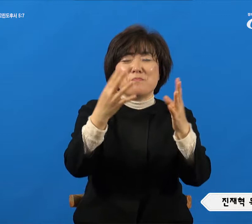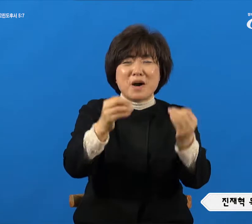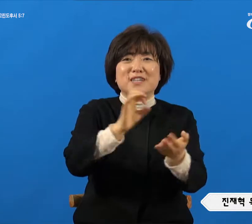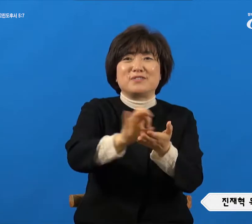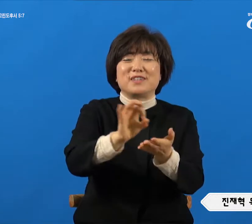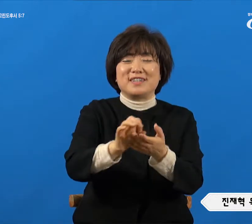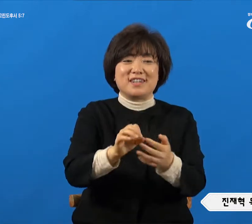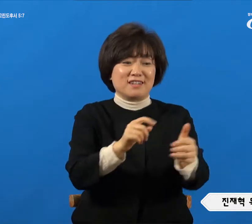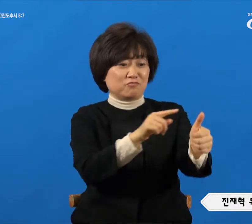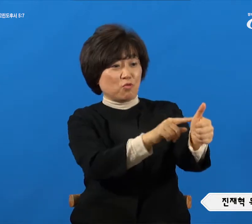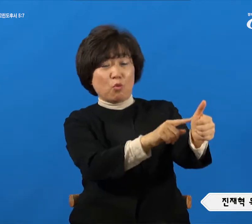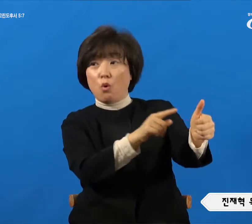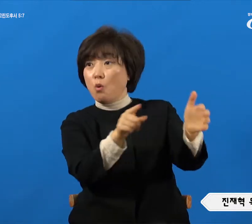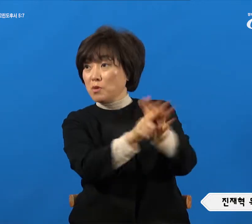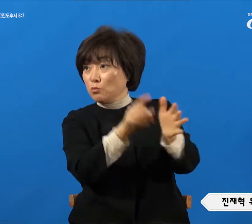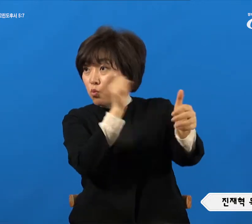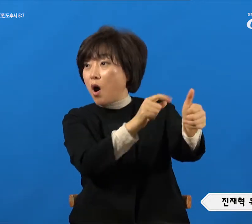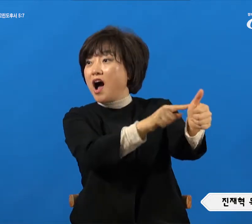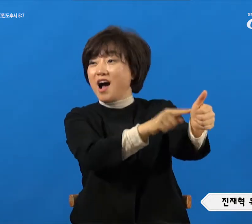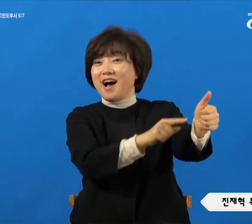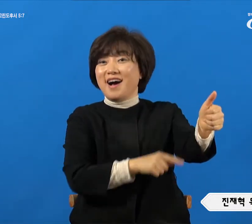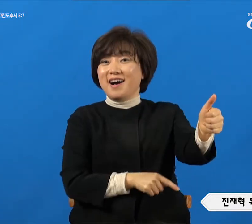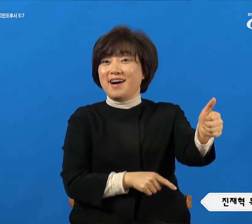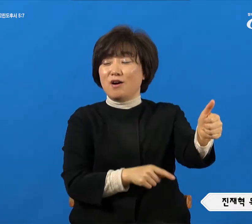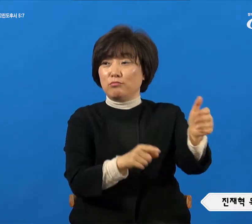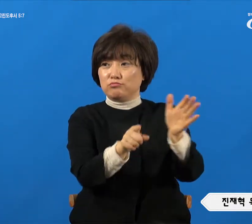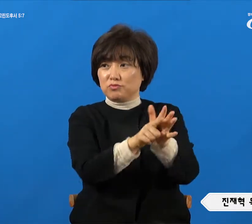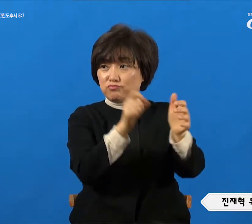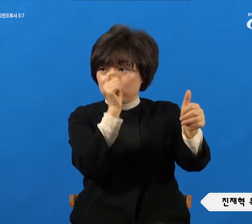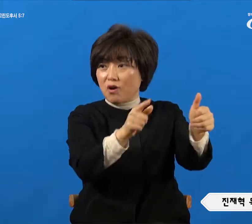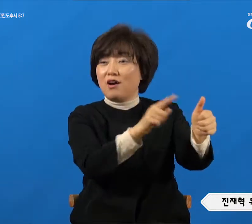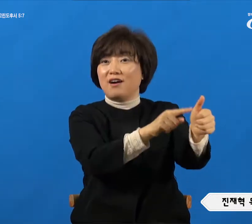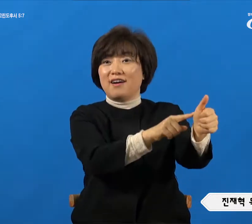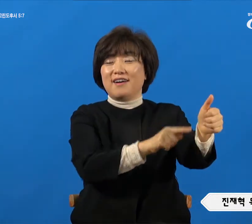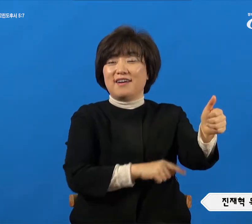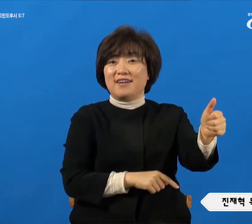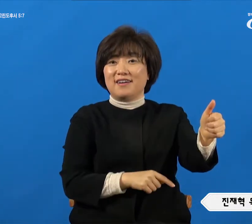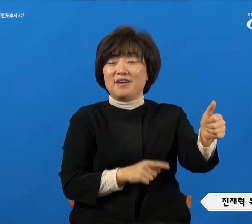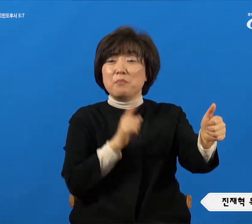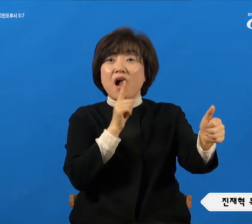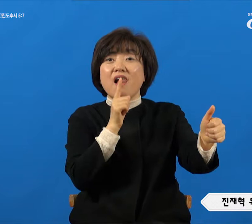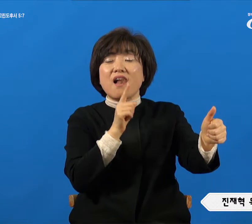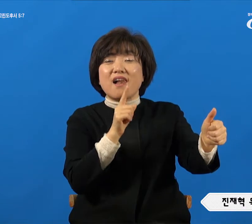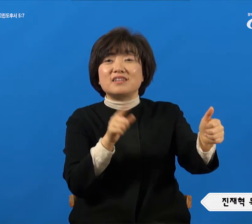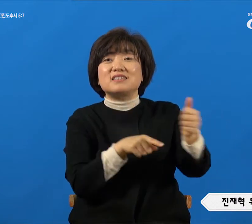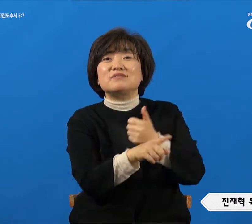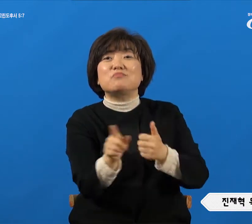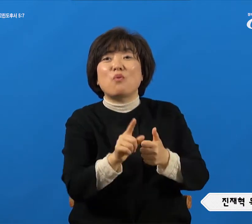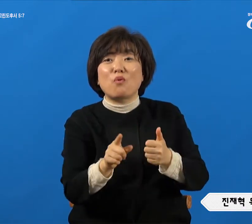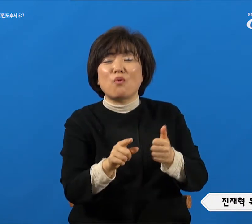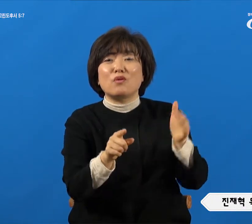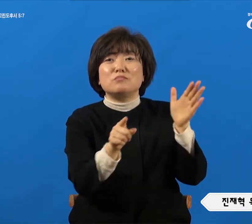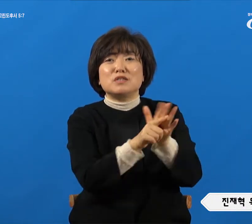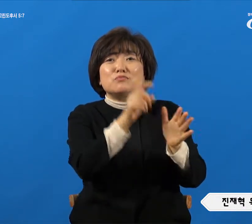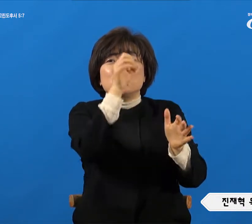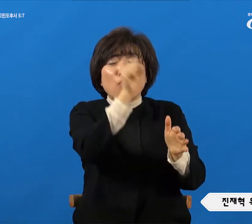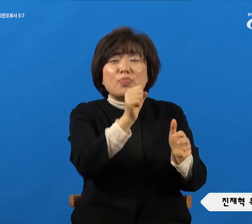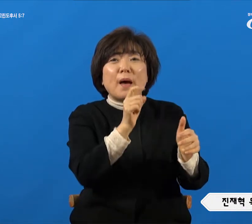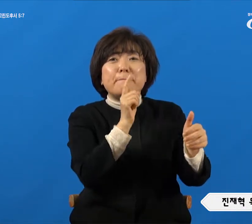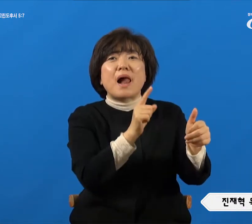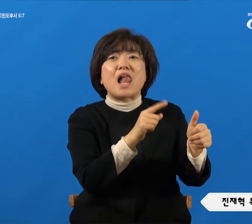사람은 참 믿음이 좋아. 믿음이 좋다는 뜻이 무엇입니까? 믿음이 좋다는 말이 어떨